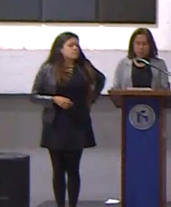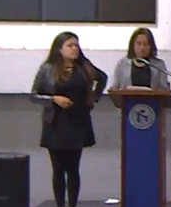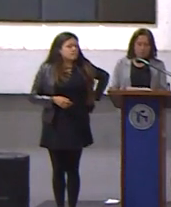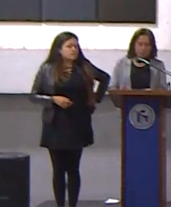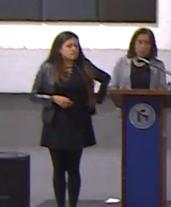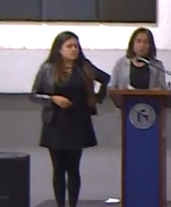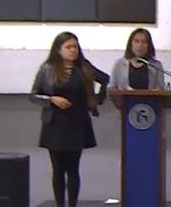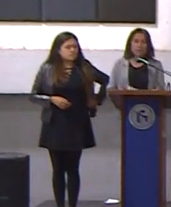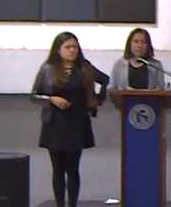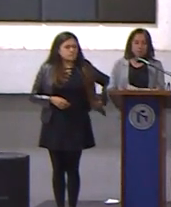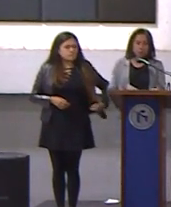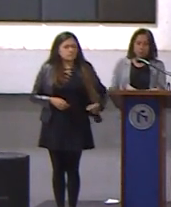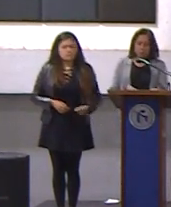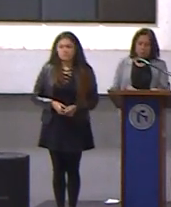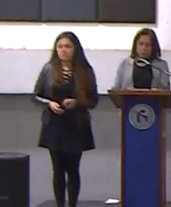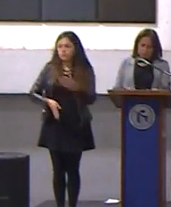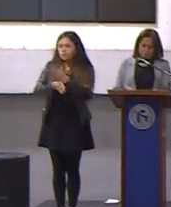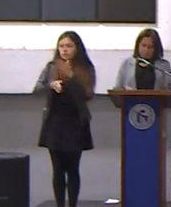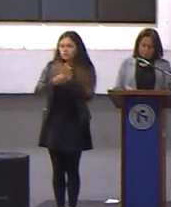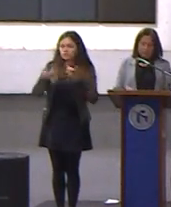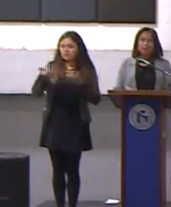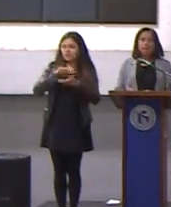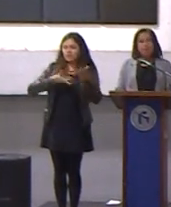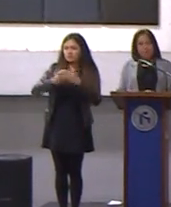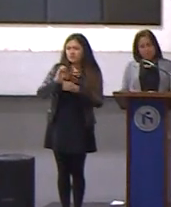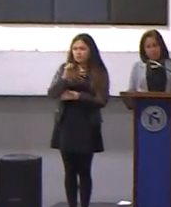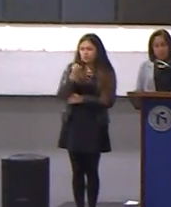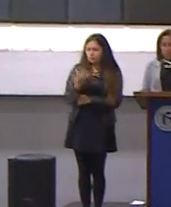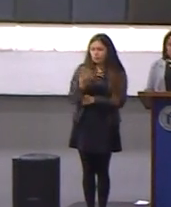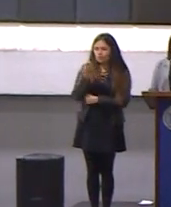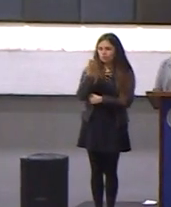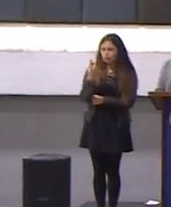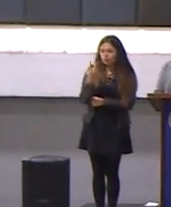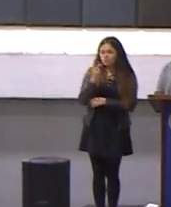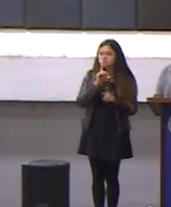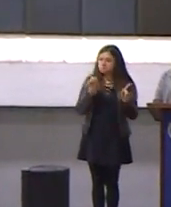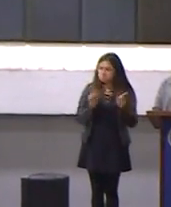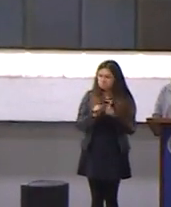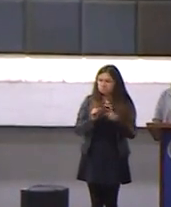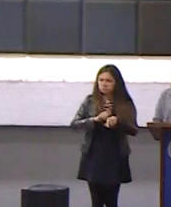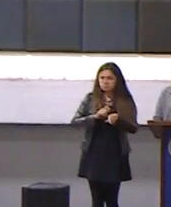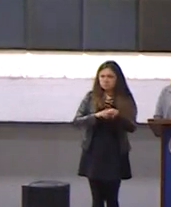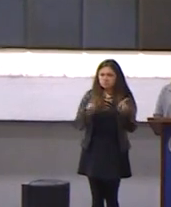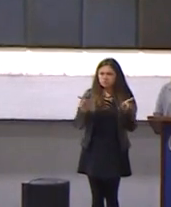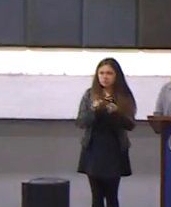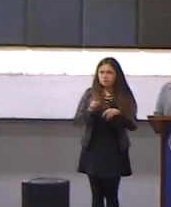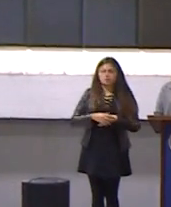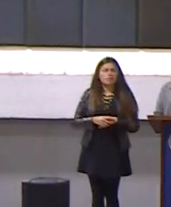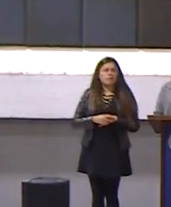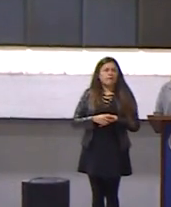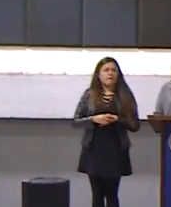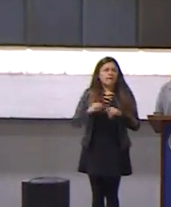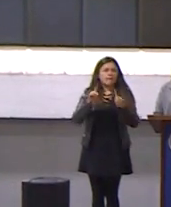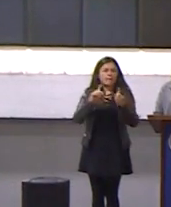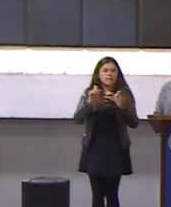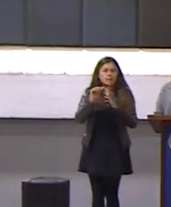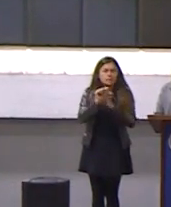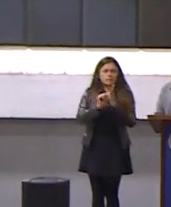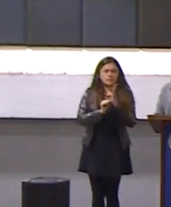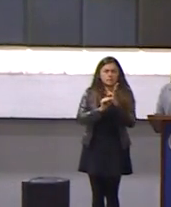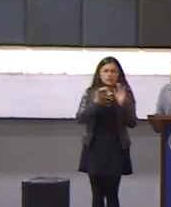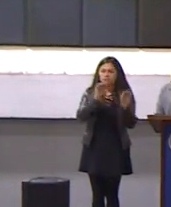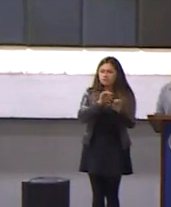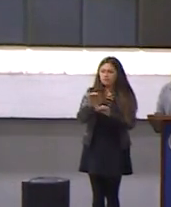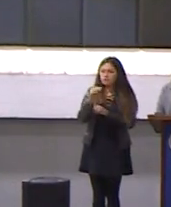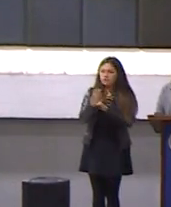bueno continuamos con el conversatorio número 2 va a ser un poco más corto se trata del programa de formación del